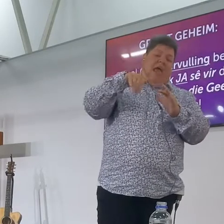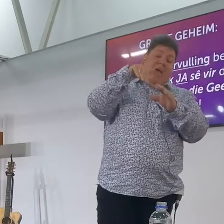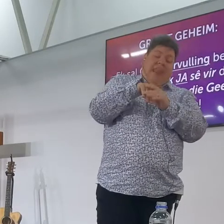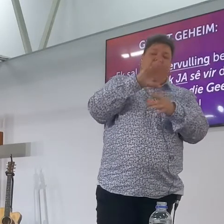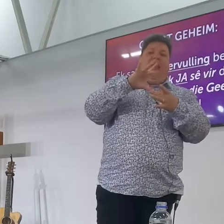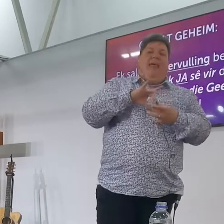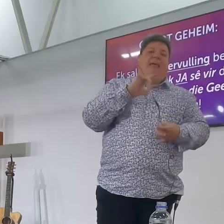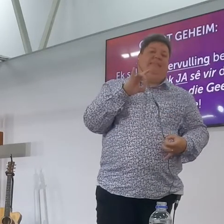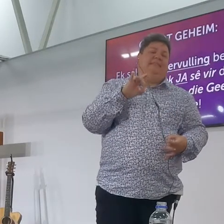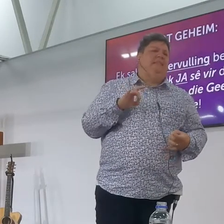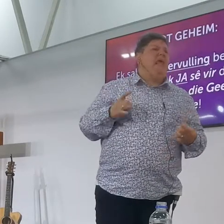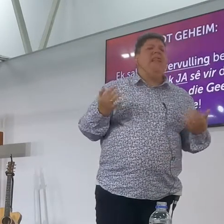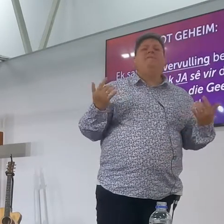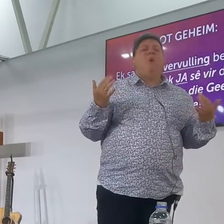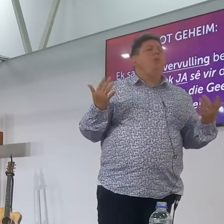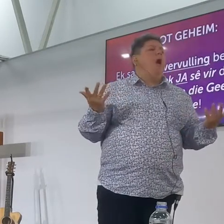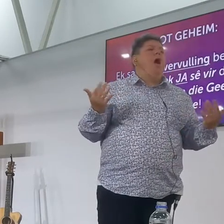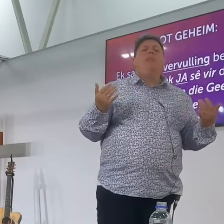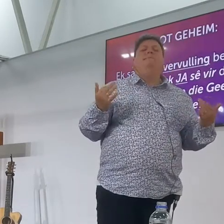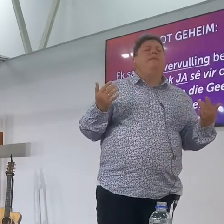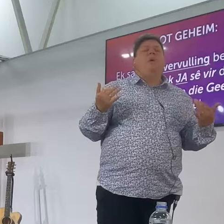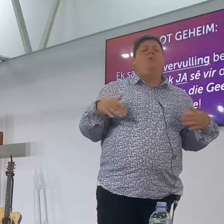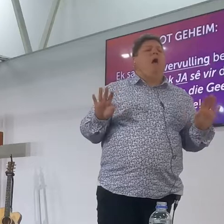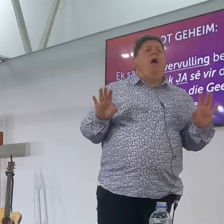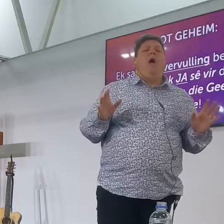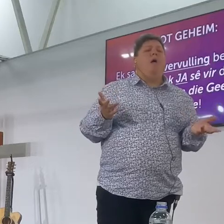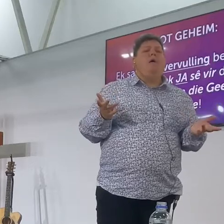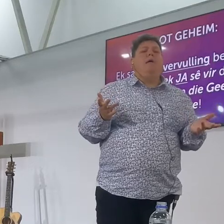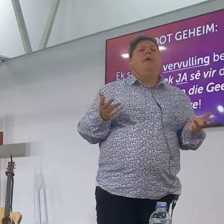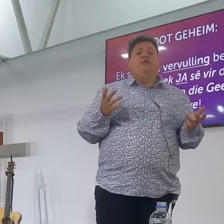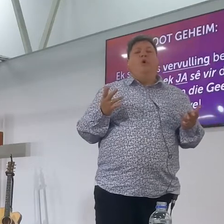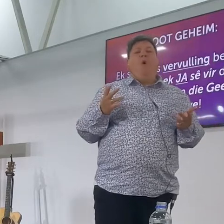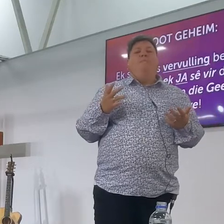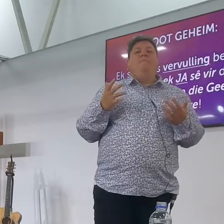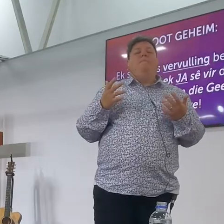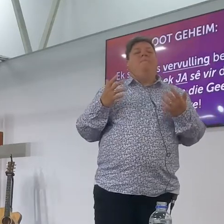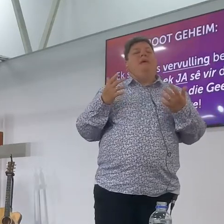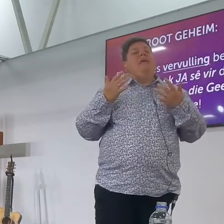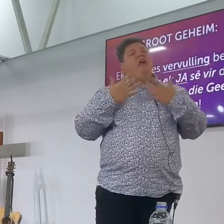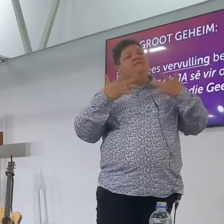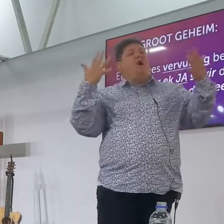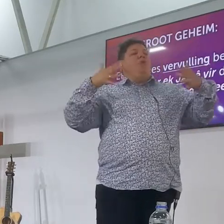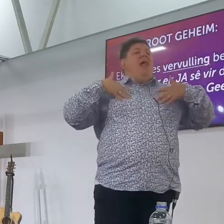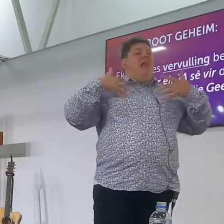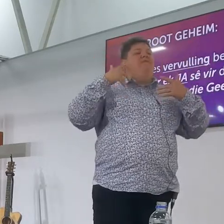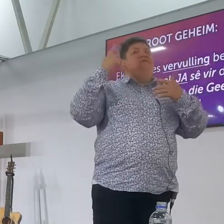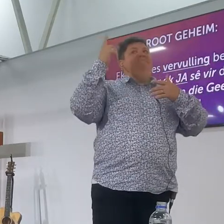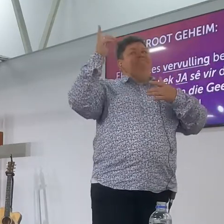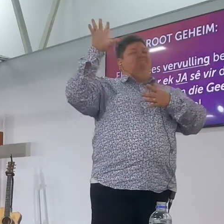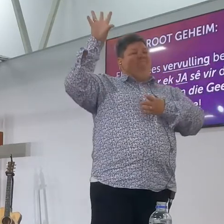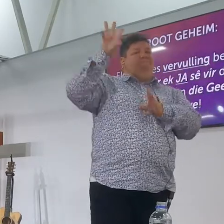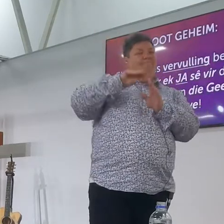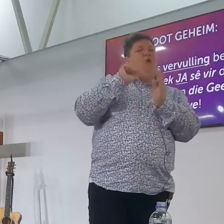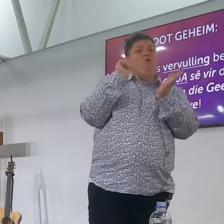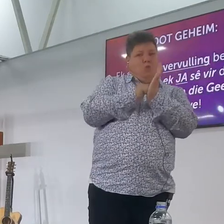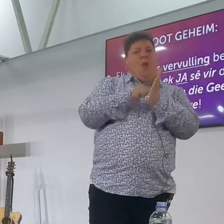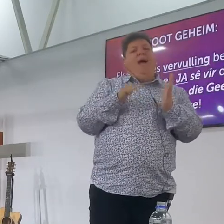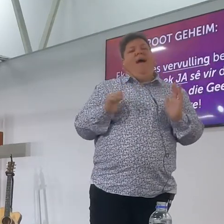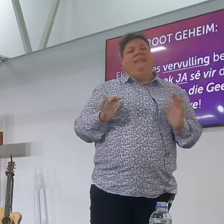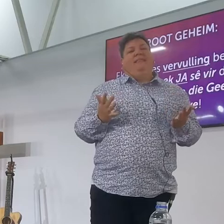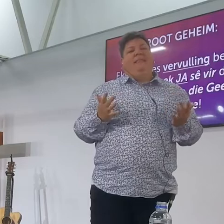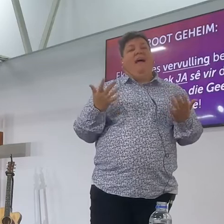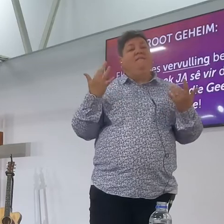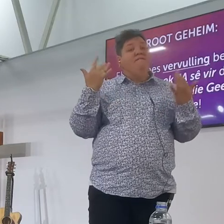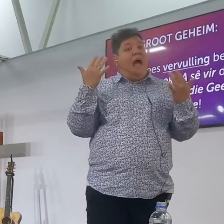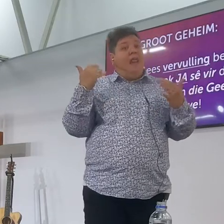hoe eenvoudig dit is. Dis werklik hoe eenvoudig 'n geesvervulde lewe is. Ek sal vervulling van die Gees in my lewe beleef wanneer